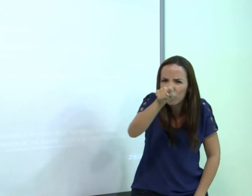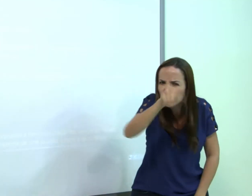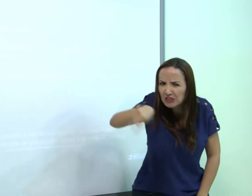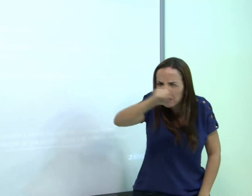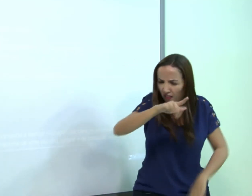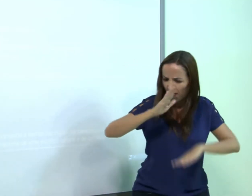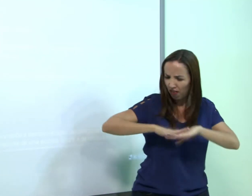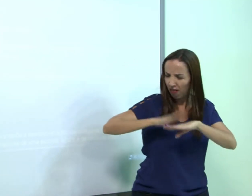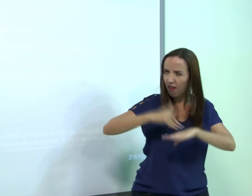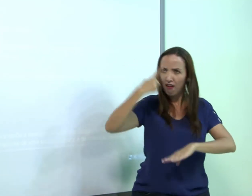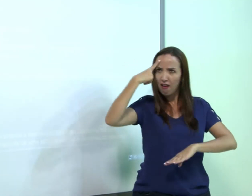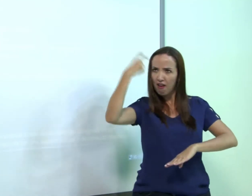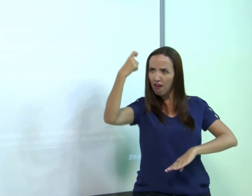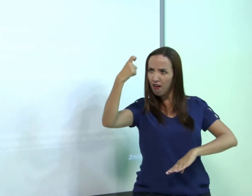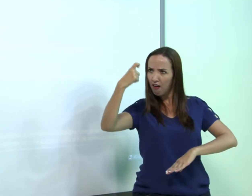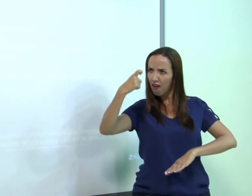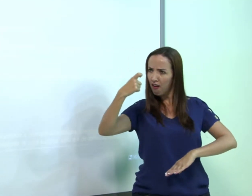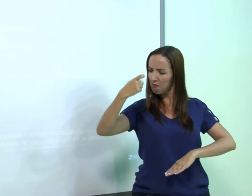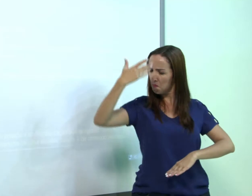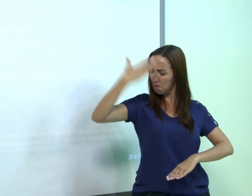Você vai colocar ali a ideia do autor